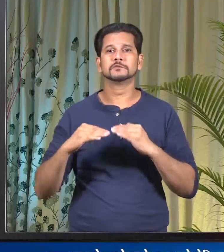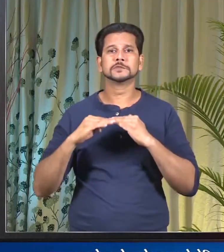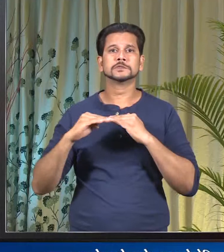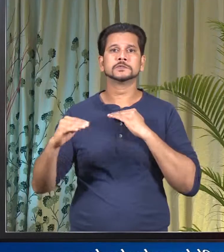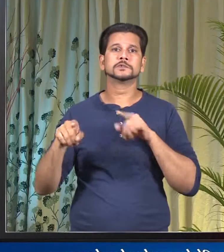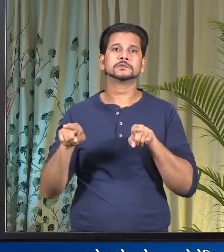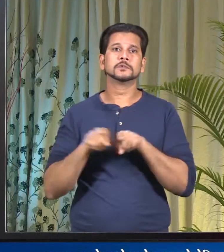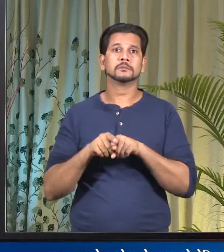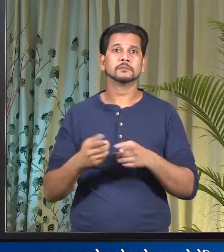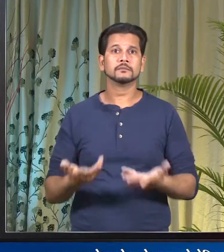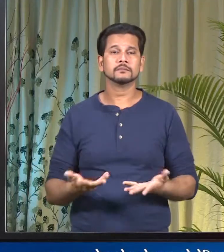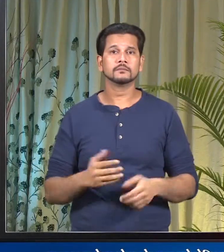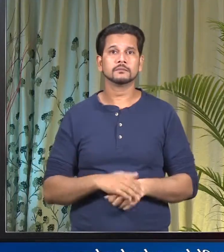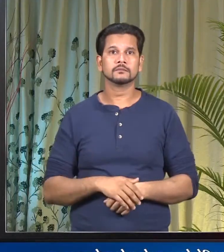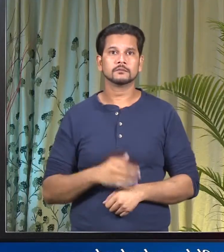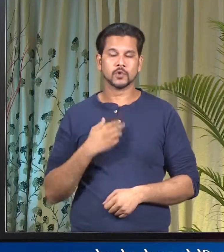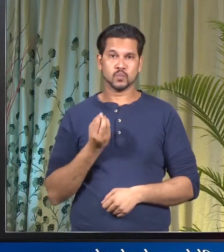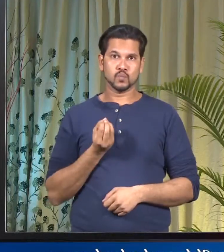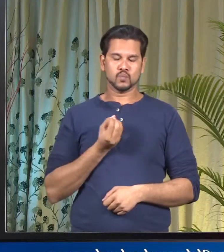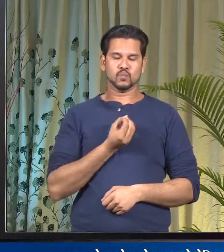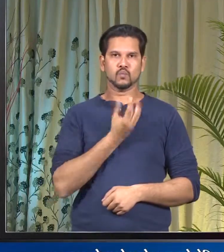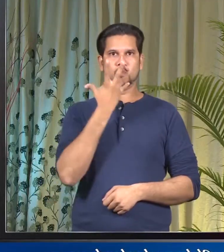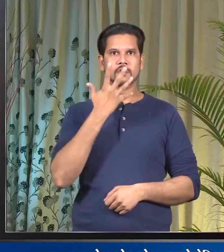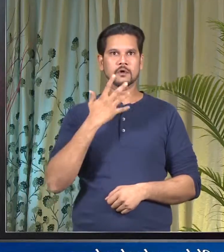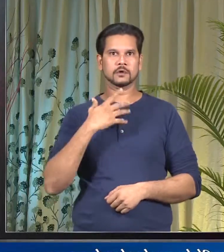माना सुबह फ्रेश हो करके आप गए